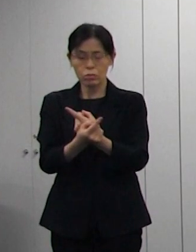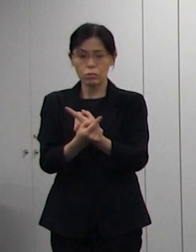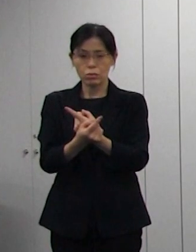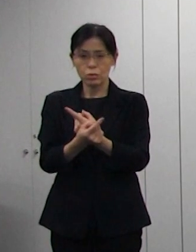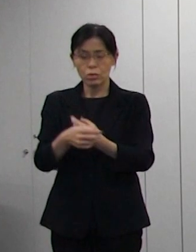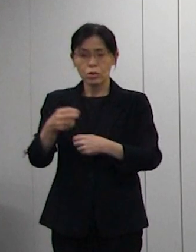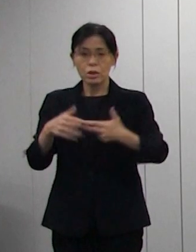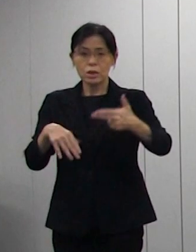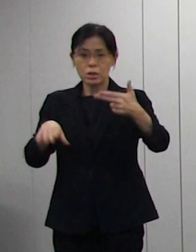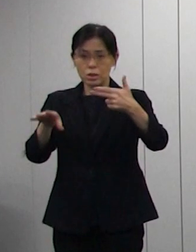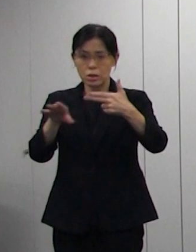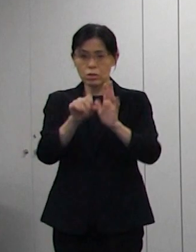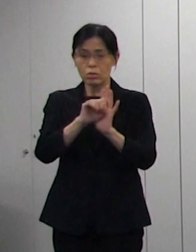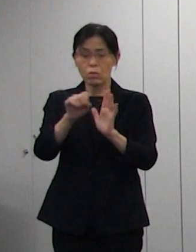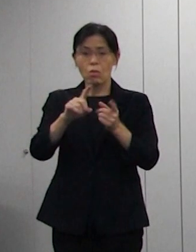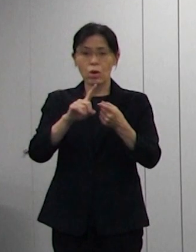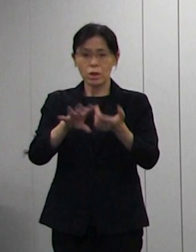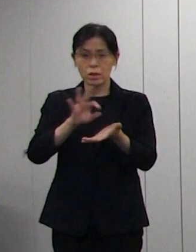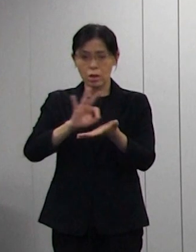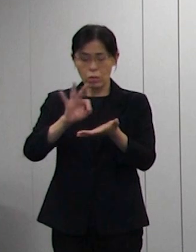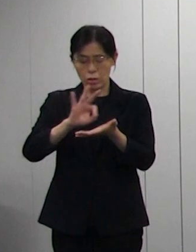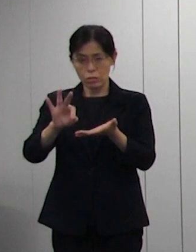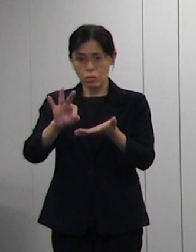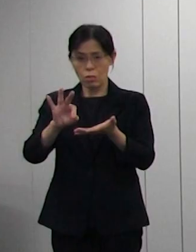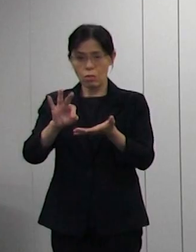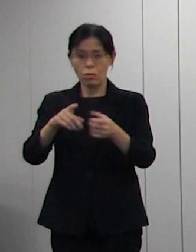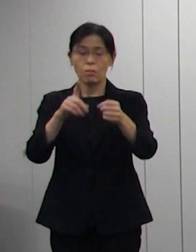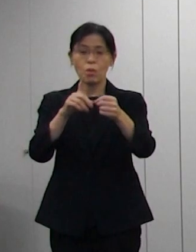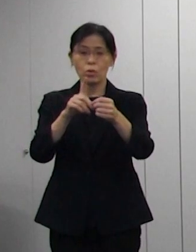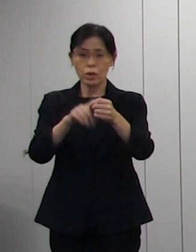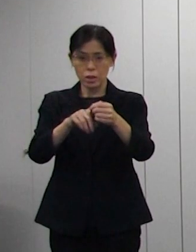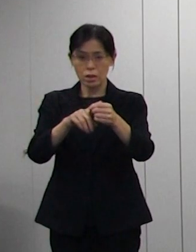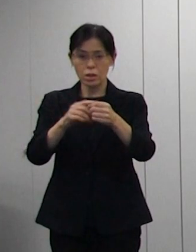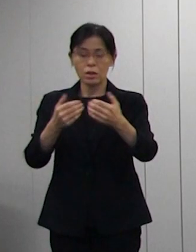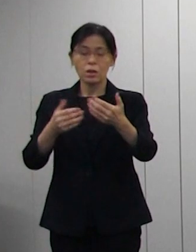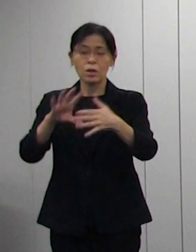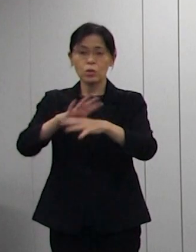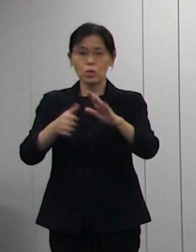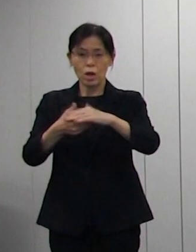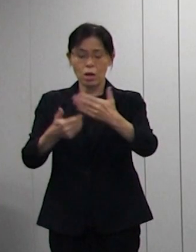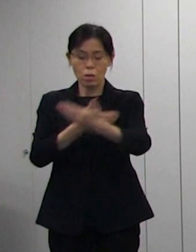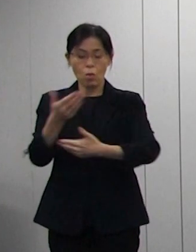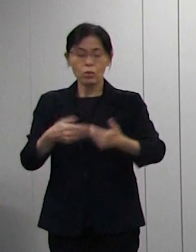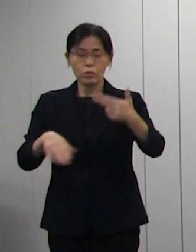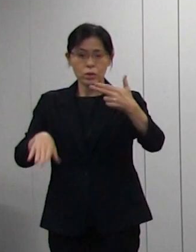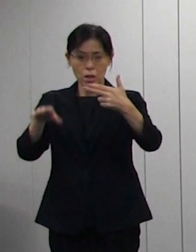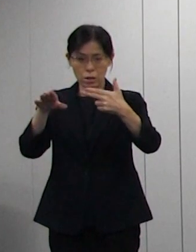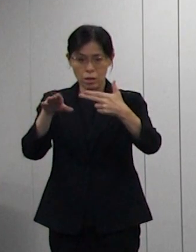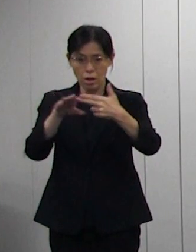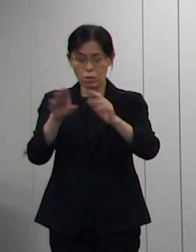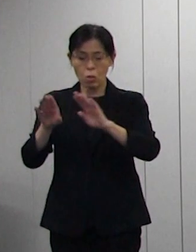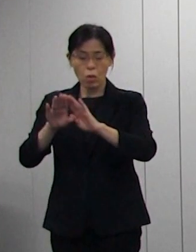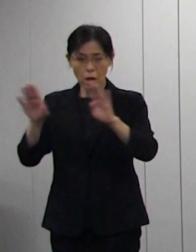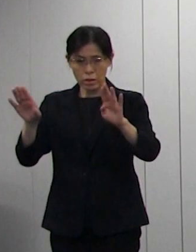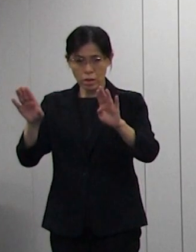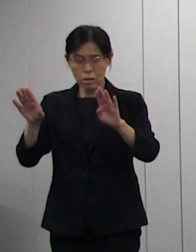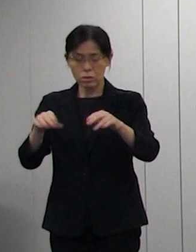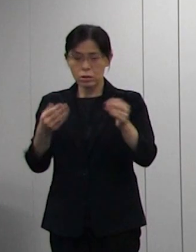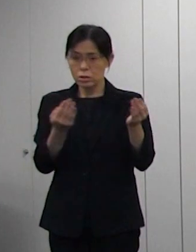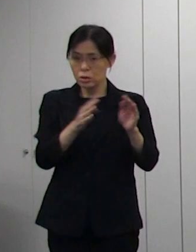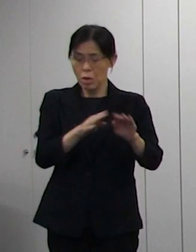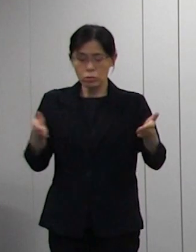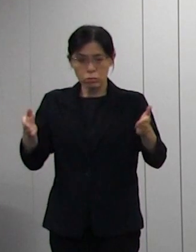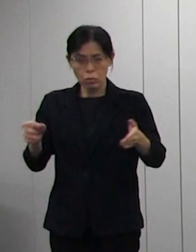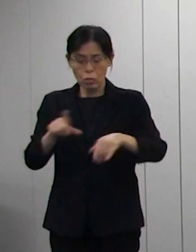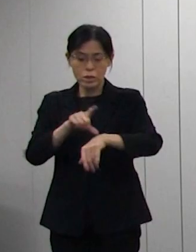施設の効率的な活用を目的に、日向市文化交流センター等の開館時間を変更すること